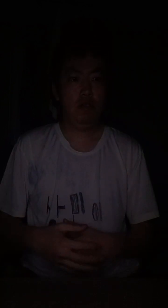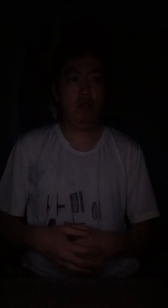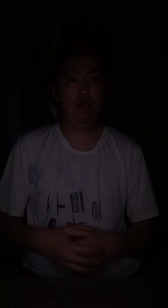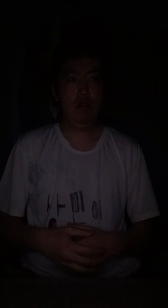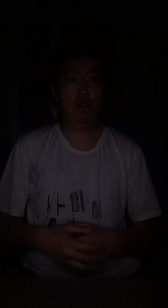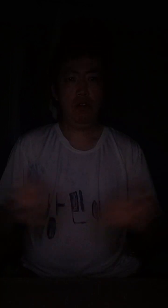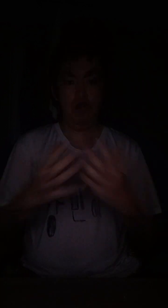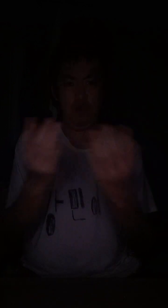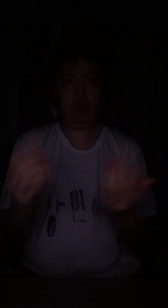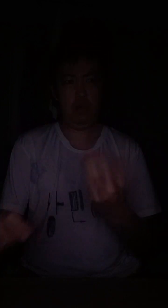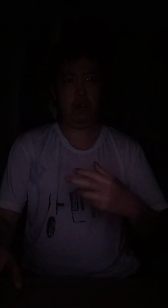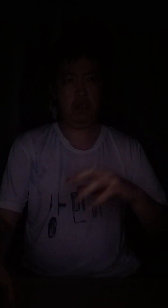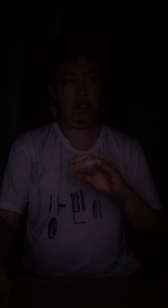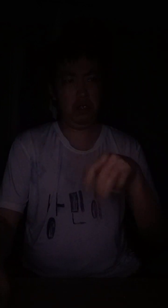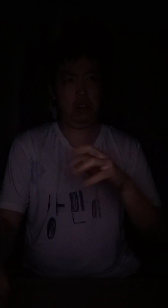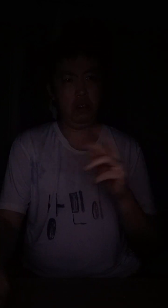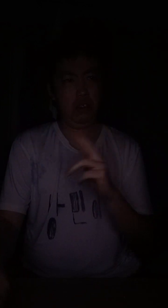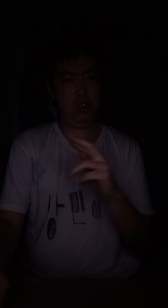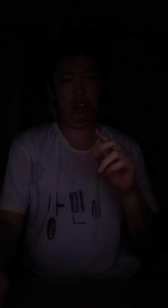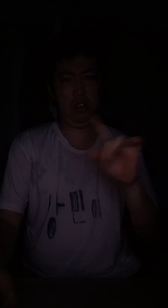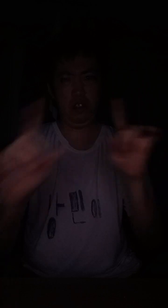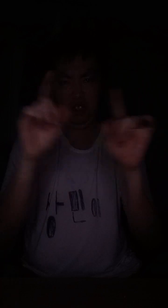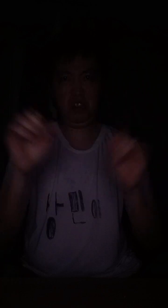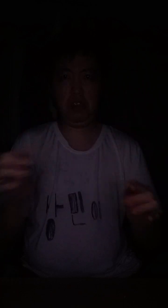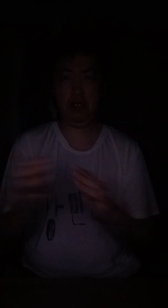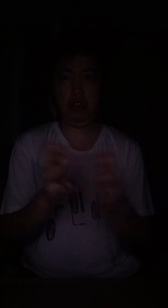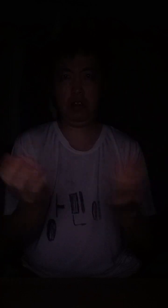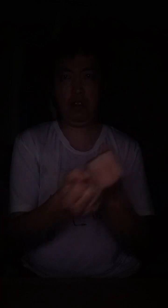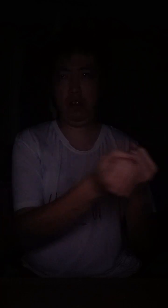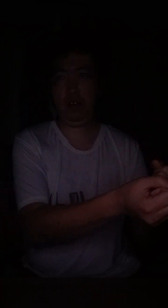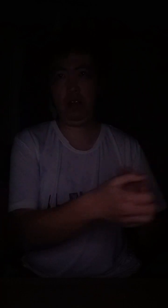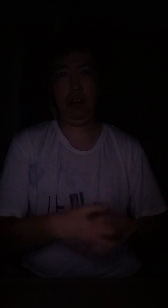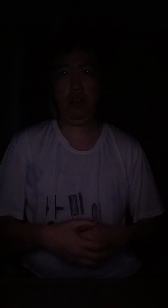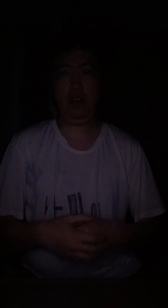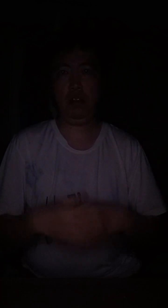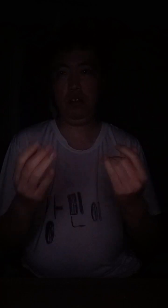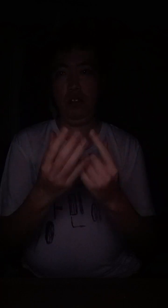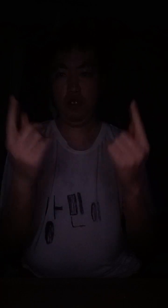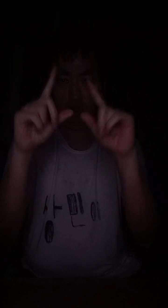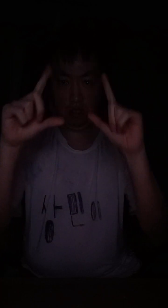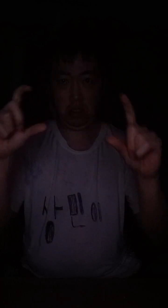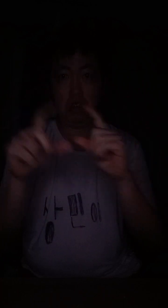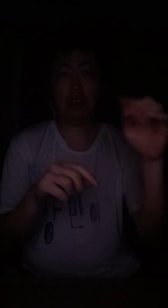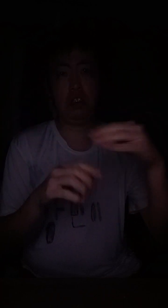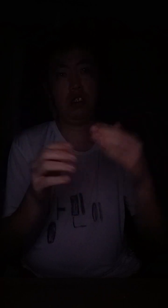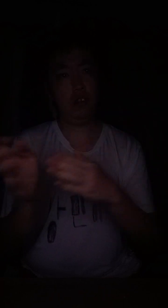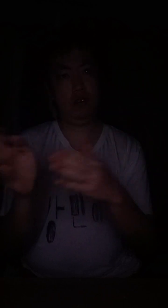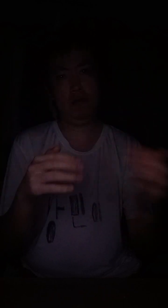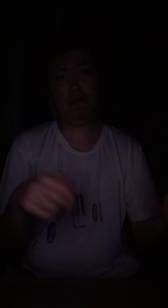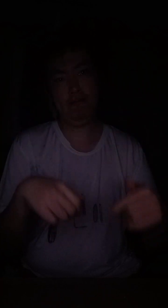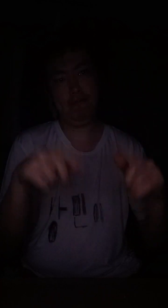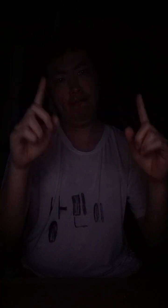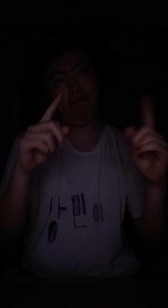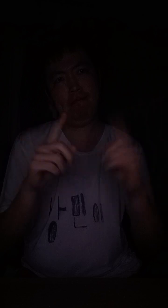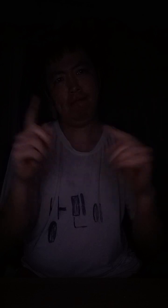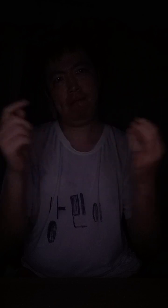여자 화장실에 따라가 동영상을 촬영한 20대 남성이 붙잡혔습니다. 최근 몰카 범죄는 급증하는데 경찰은 범죄